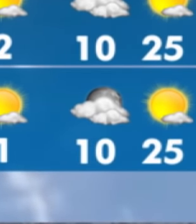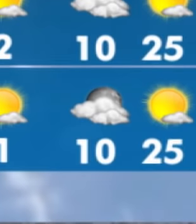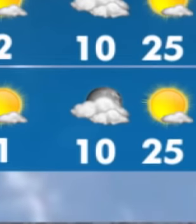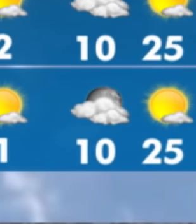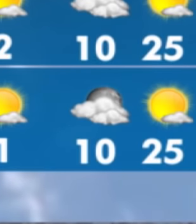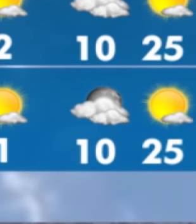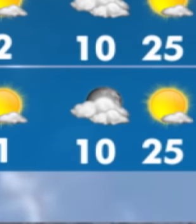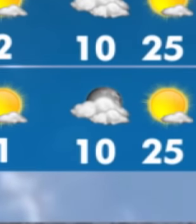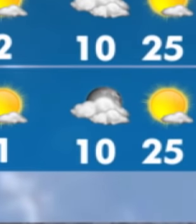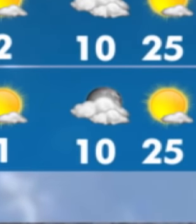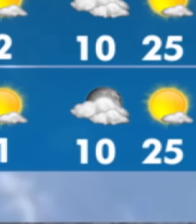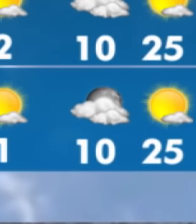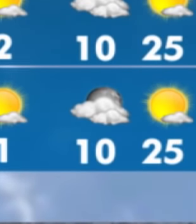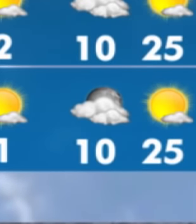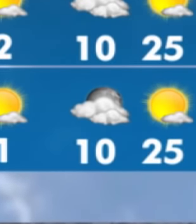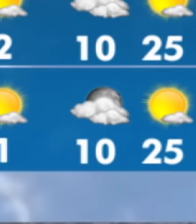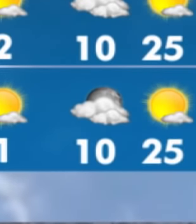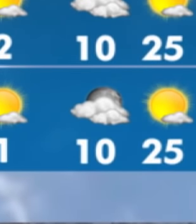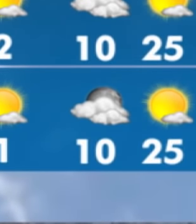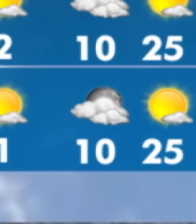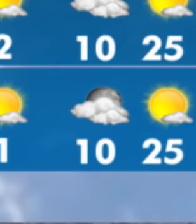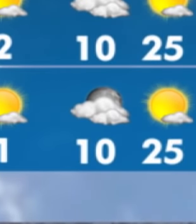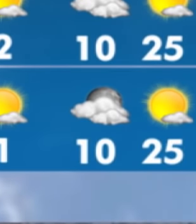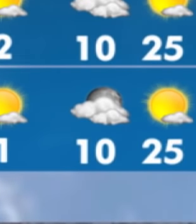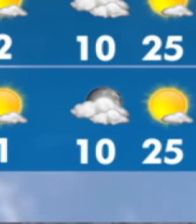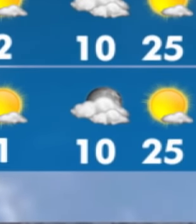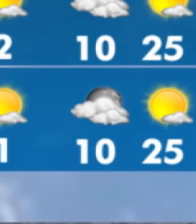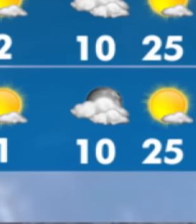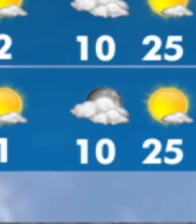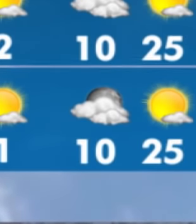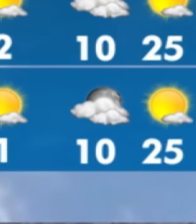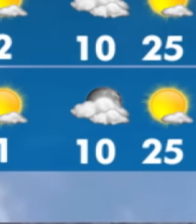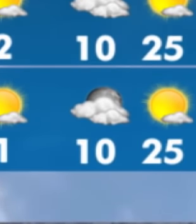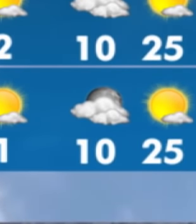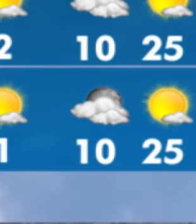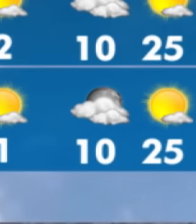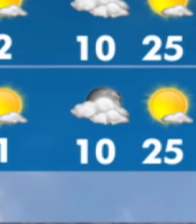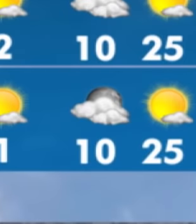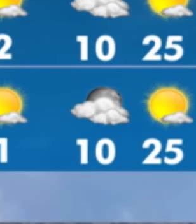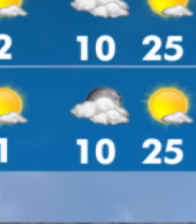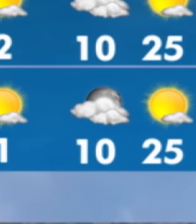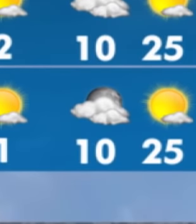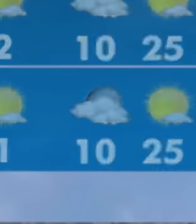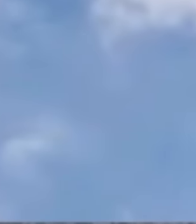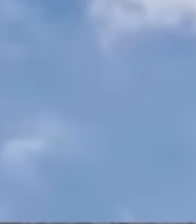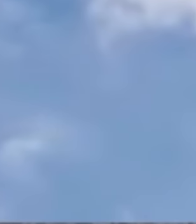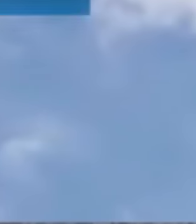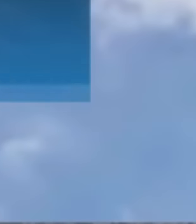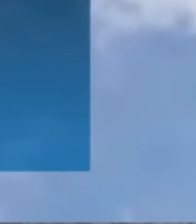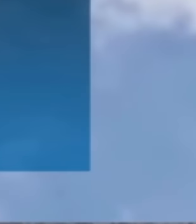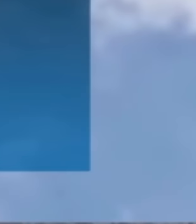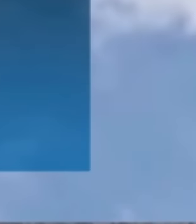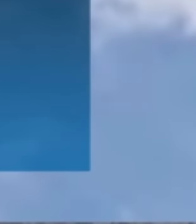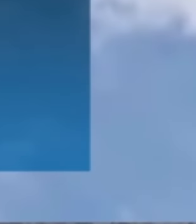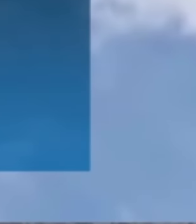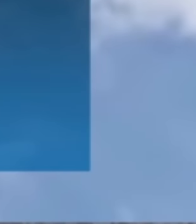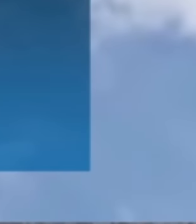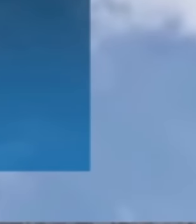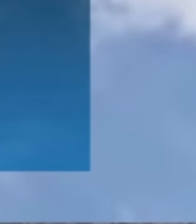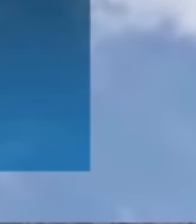шөндөө 13 өдөртө бороо орно 22 хэм дулаан. Замын өдөрт шөндөө 14 өдөртө бороо орно 21 хэм дулаан.